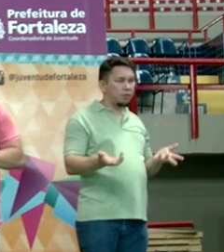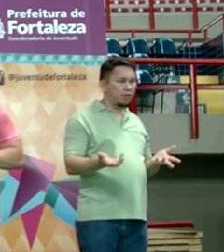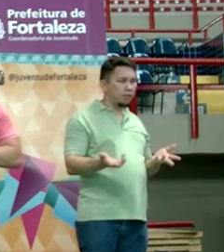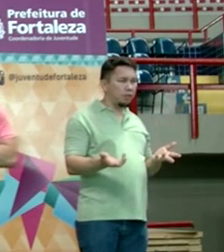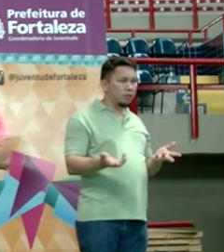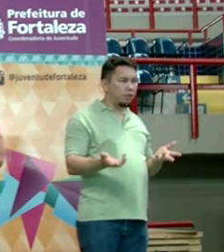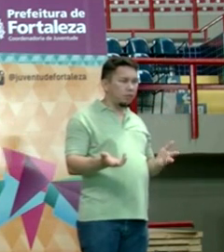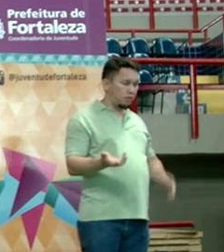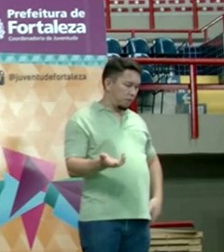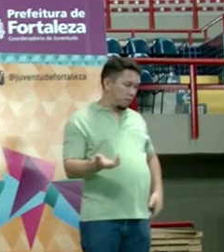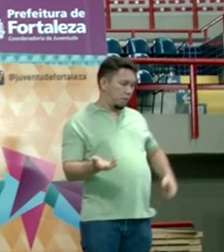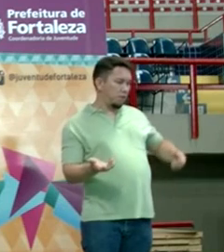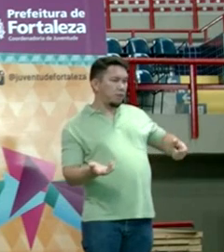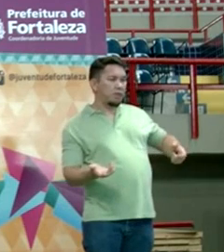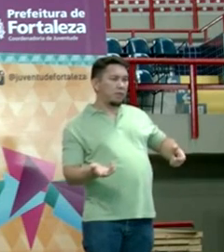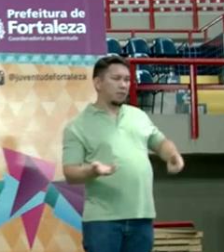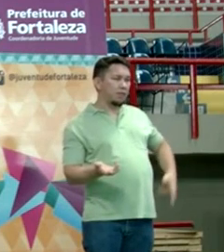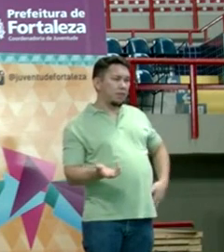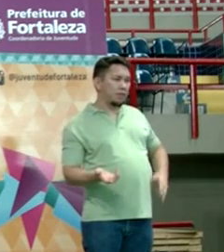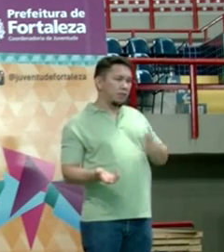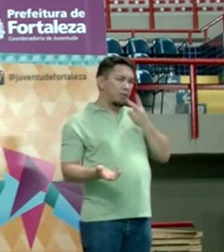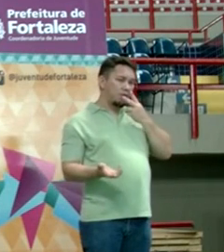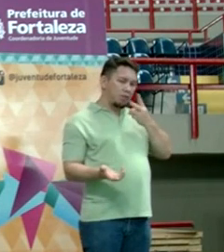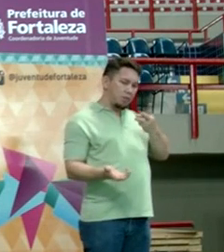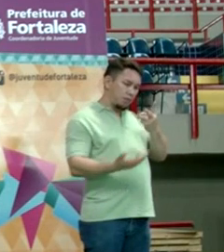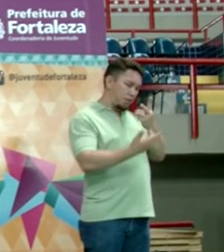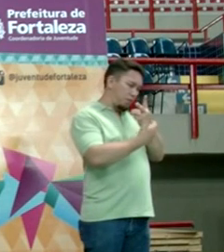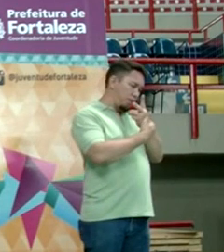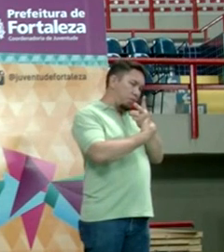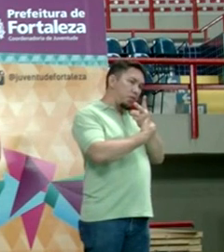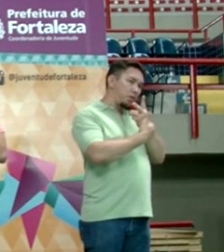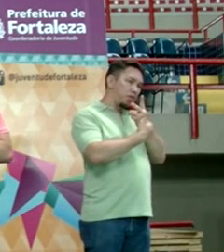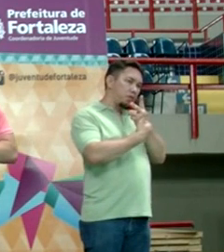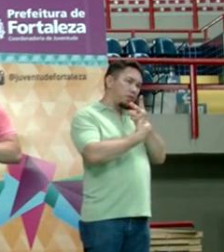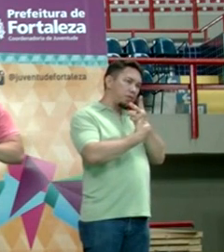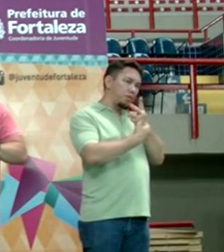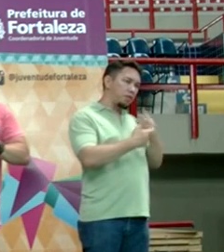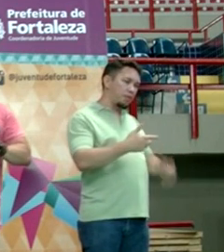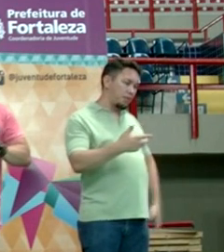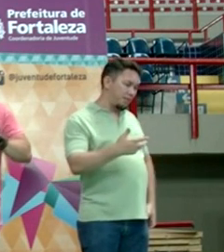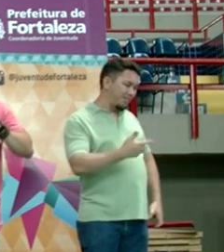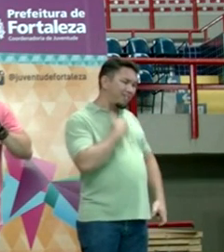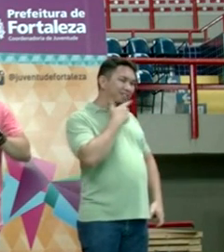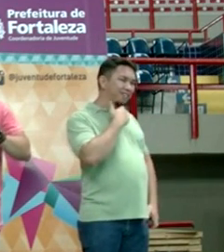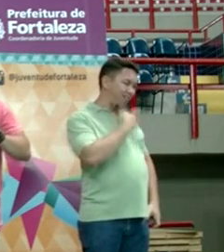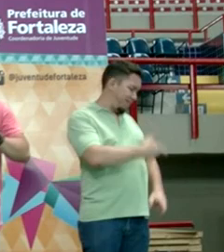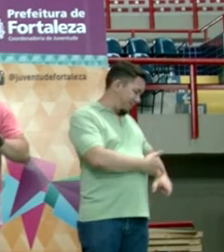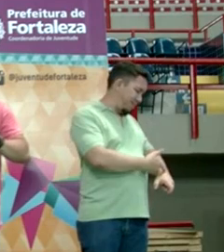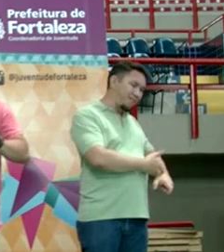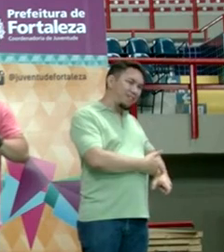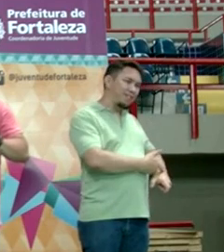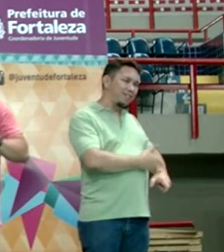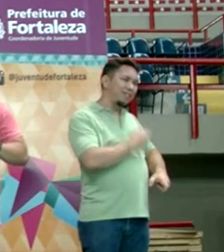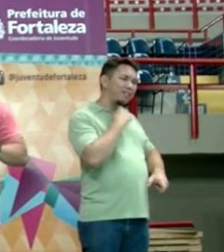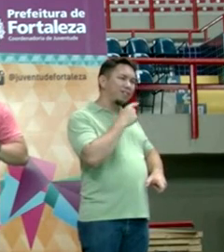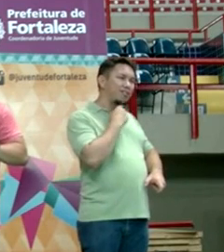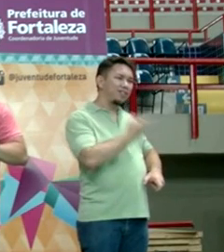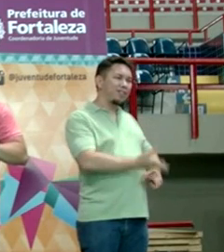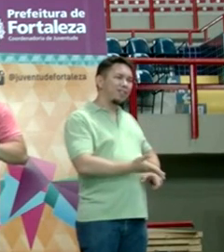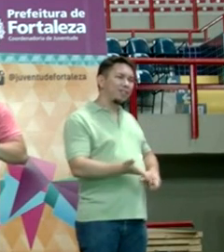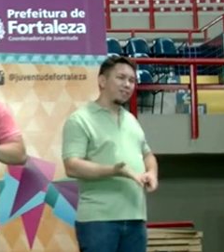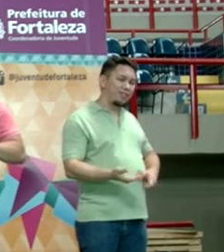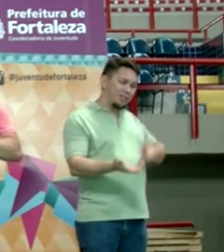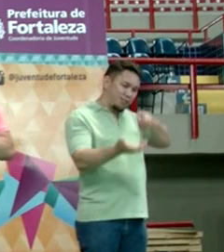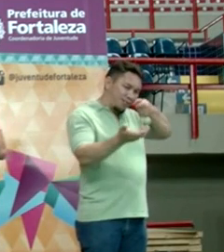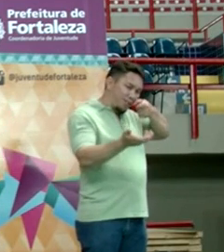o cigarro? A mão que ele é bom. Se eu der um tiro de fuzil na mão dele, ele não tem mais como atirar. Ele fica